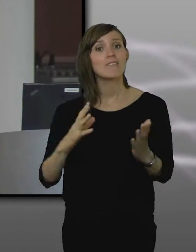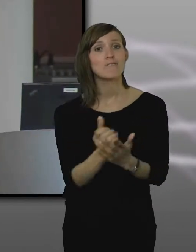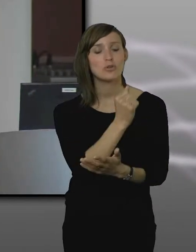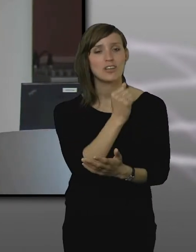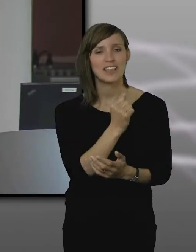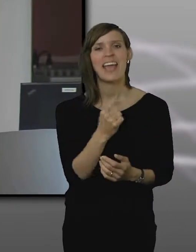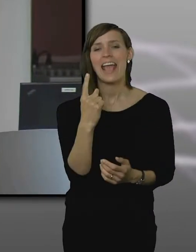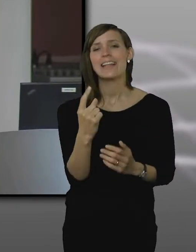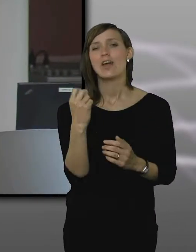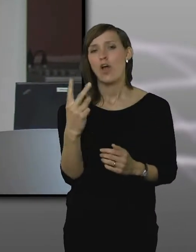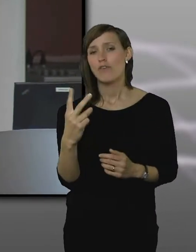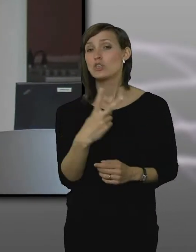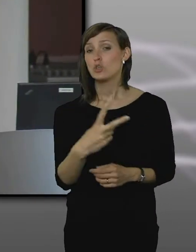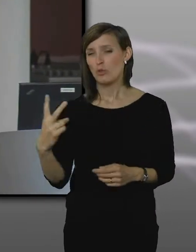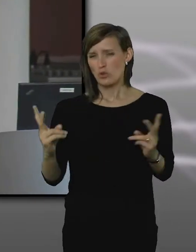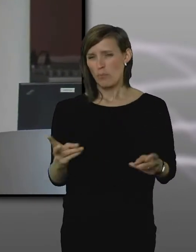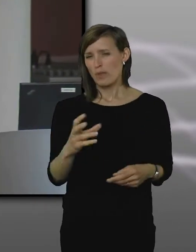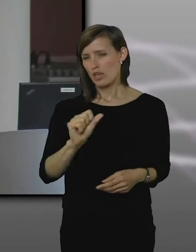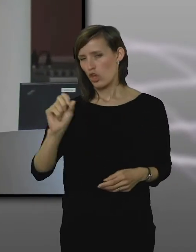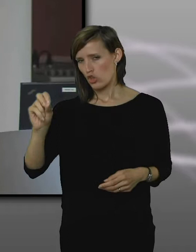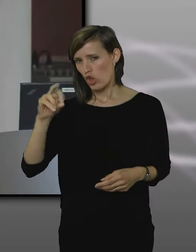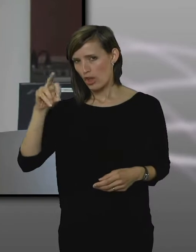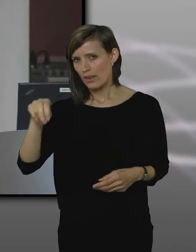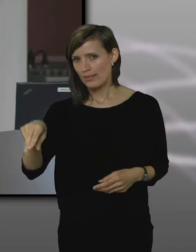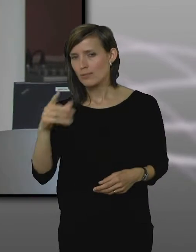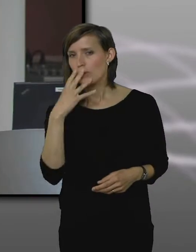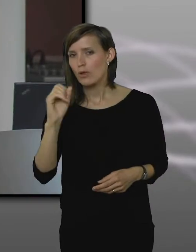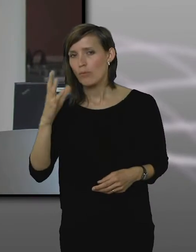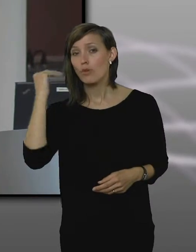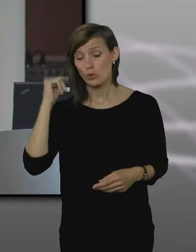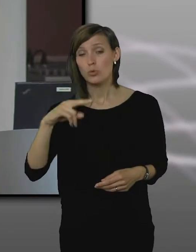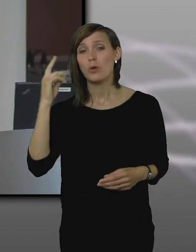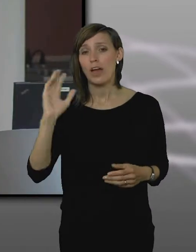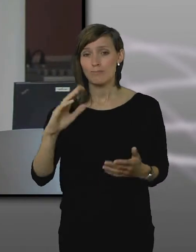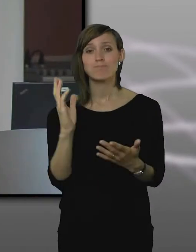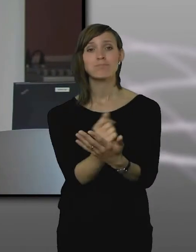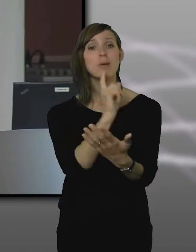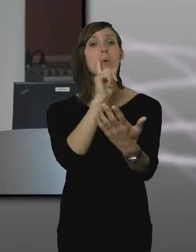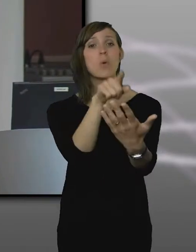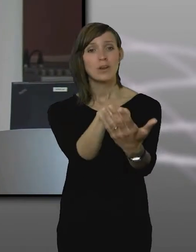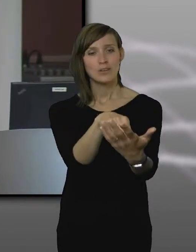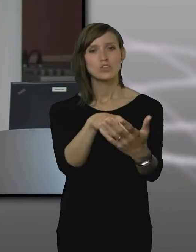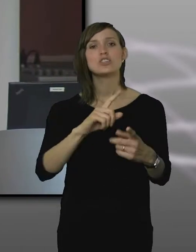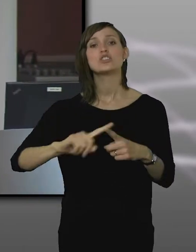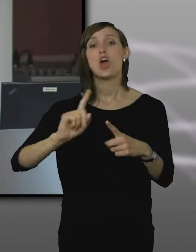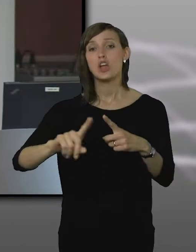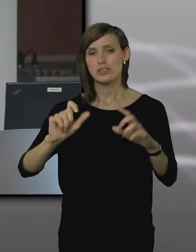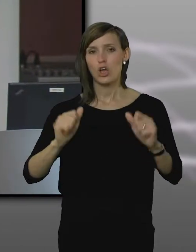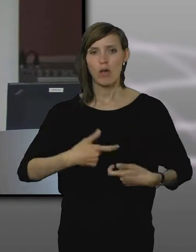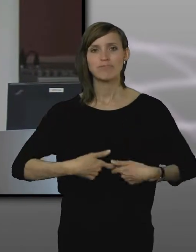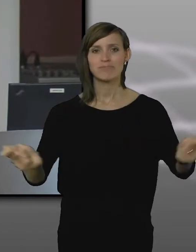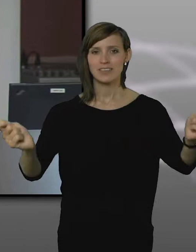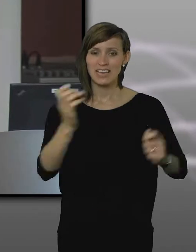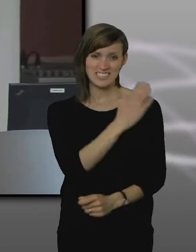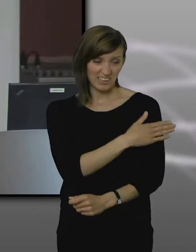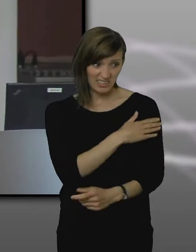början som faktiskt har gått i mål nu. Och alldeles strax tror jag ska lansera sin tjänst om ni inte har hunnit göra det redan kanske. Vi får